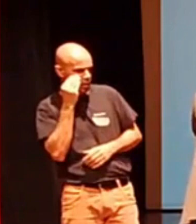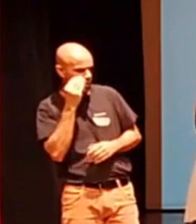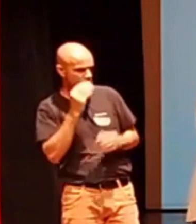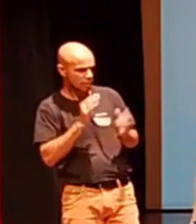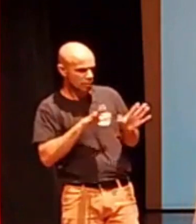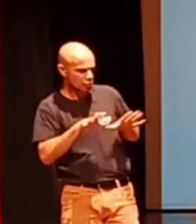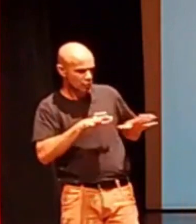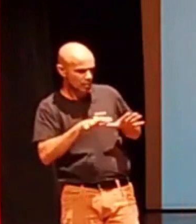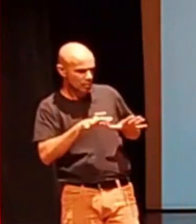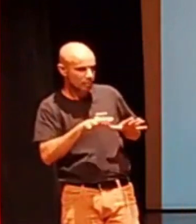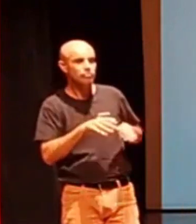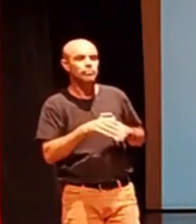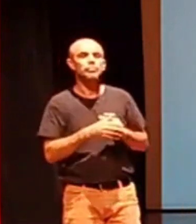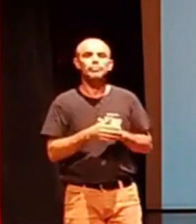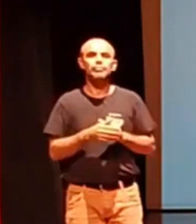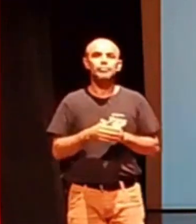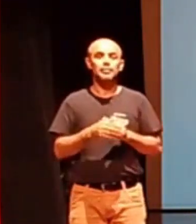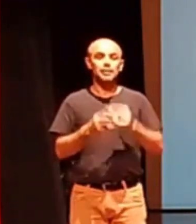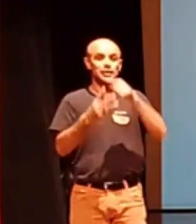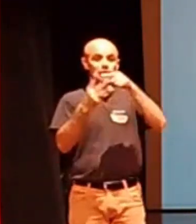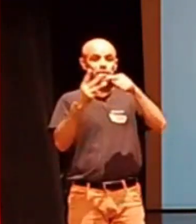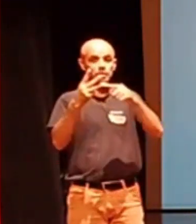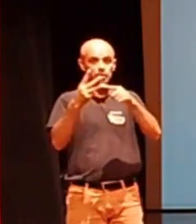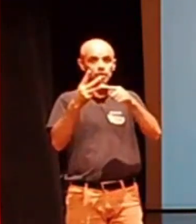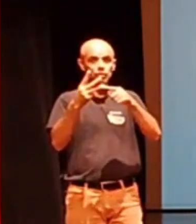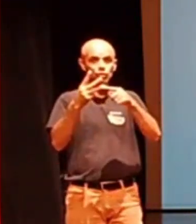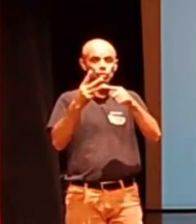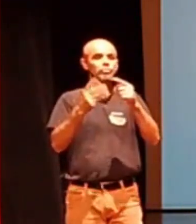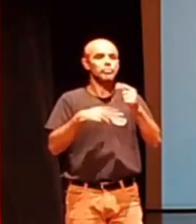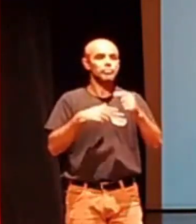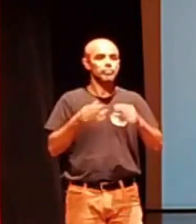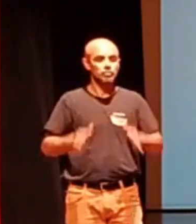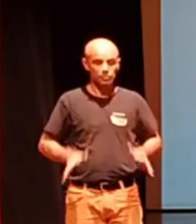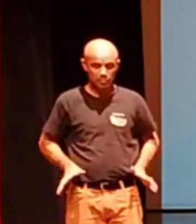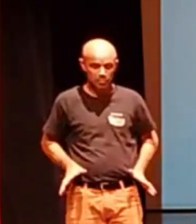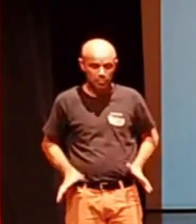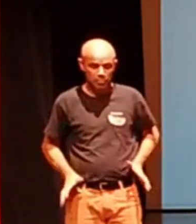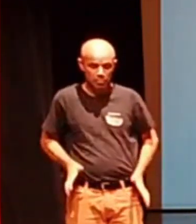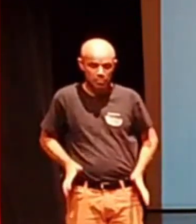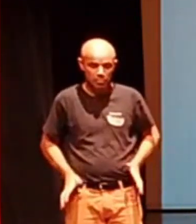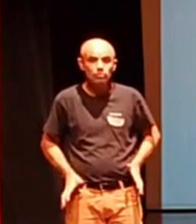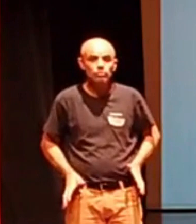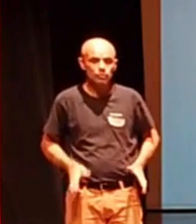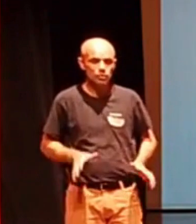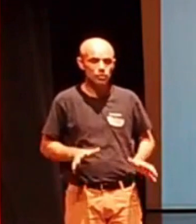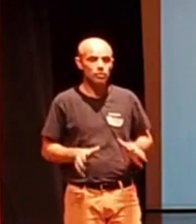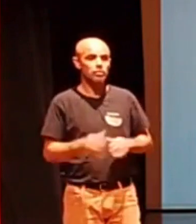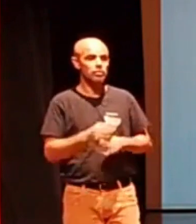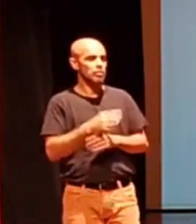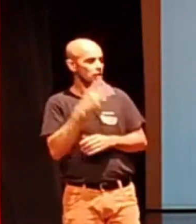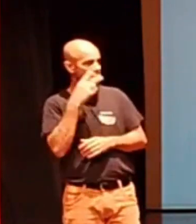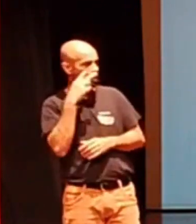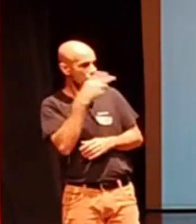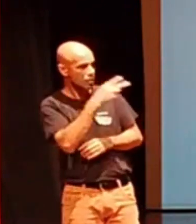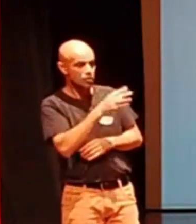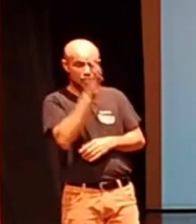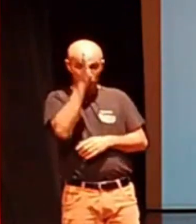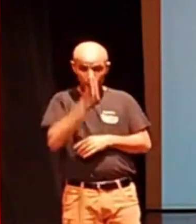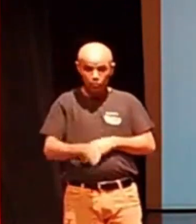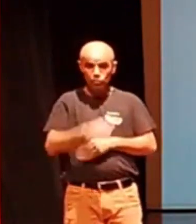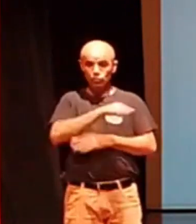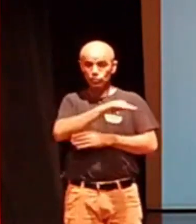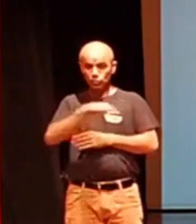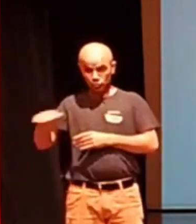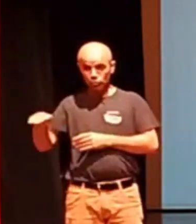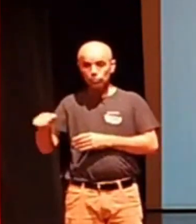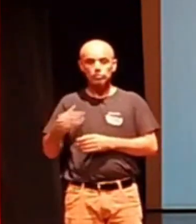gente tem, por exemplo, 3 tipos de posicionamento de pelve. Nesse plano aí mais sagital, a gente tem tensões grandes